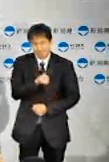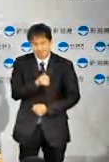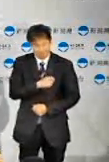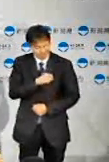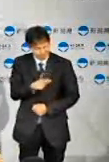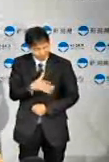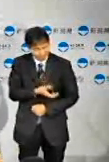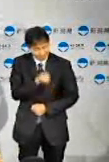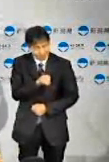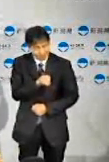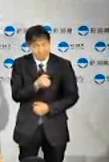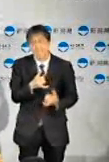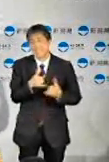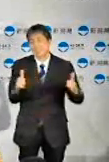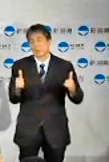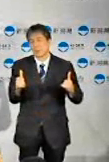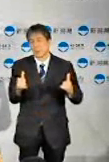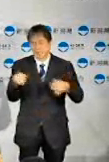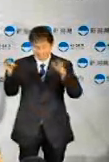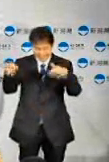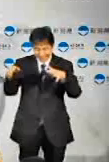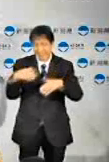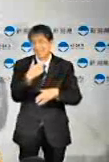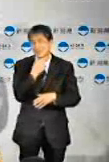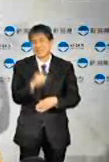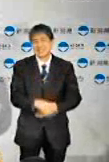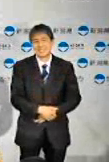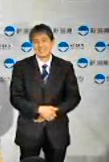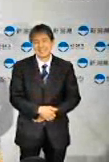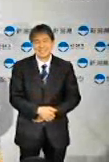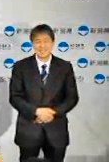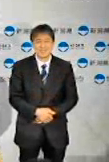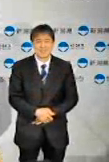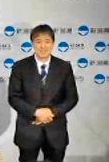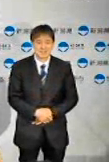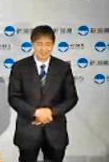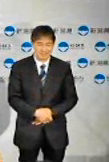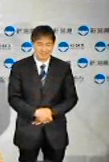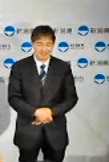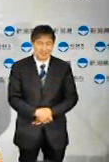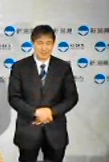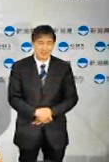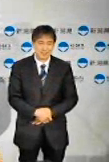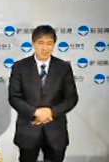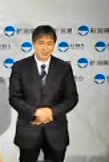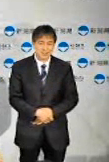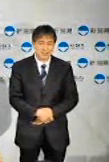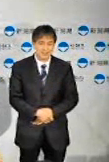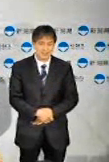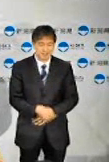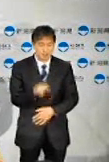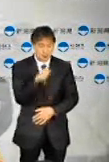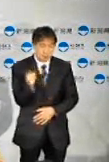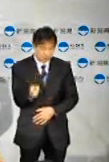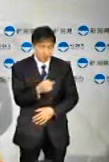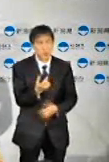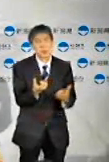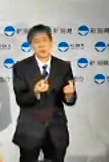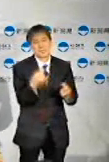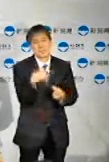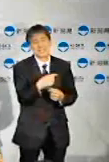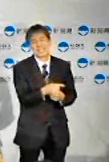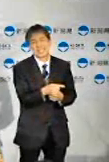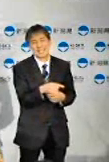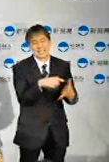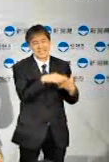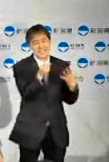に来てほしいわけですよ。地域枠にね、応募してもらいたいんです、そういう学生さんに。同じじゃないでしょうかね。は